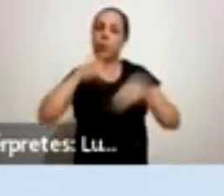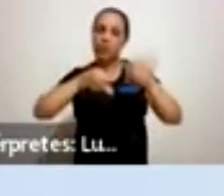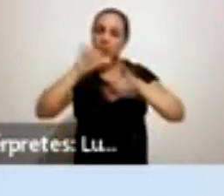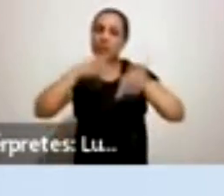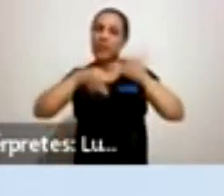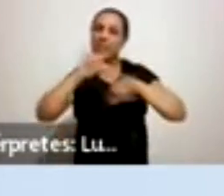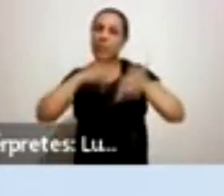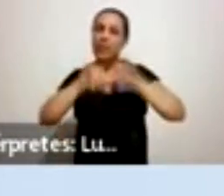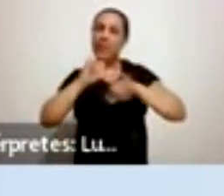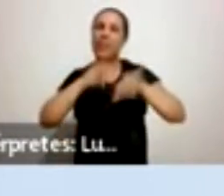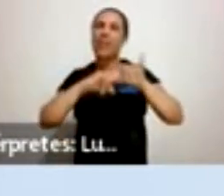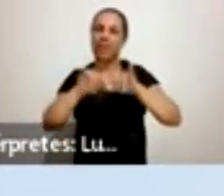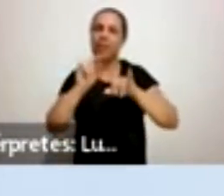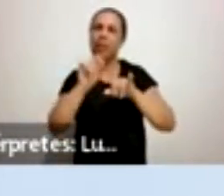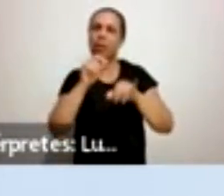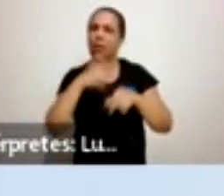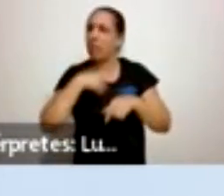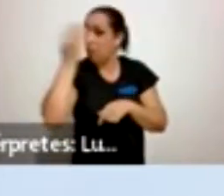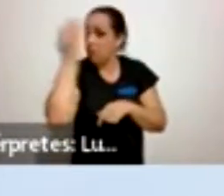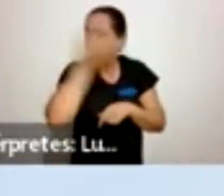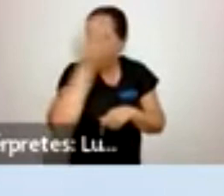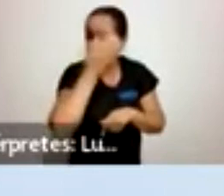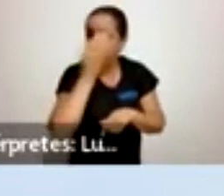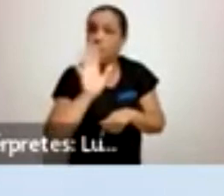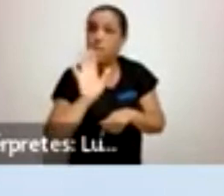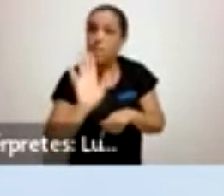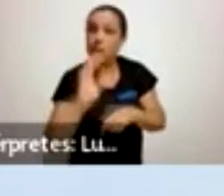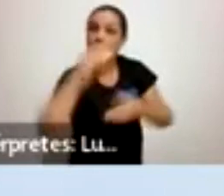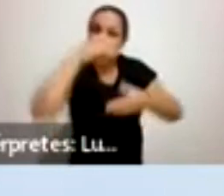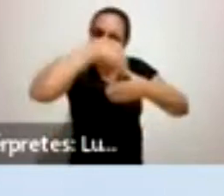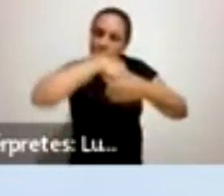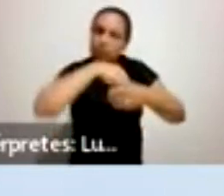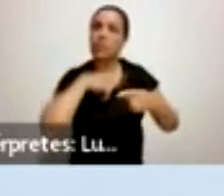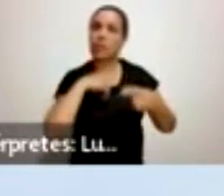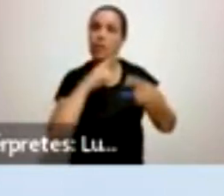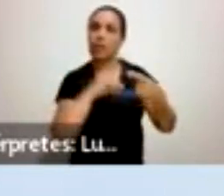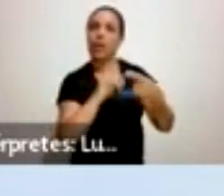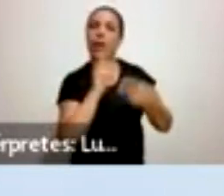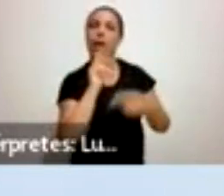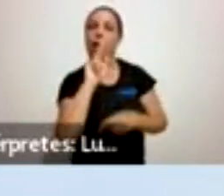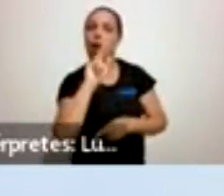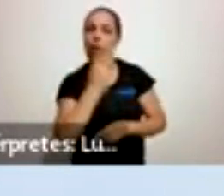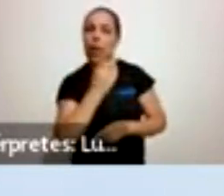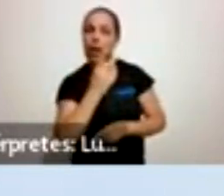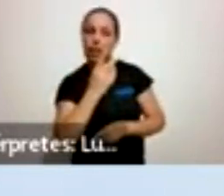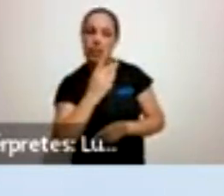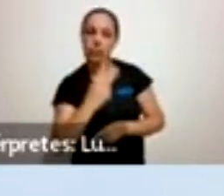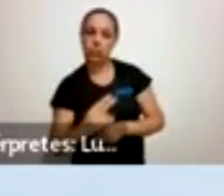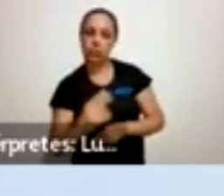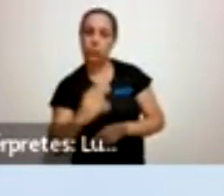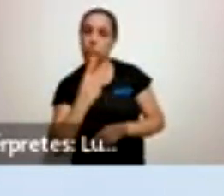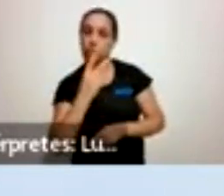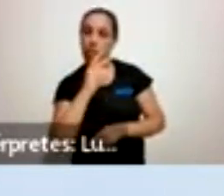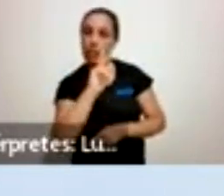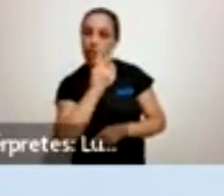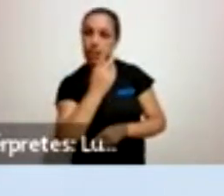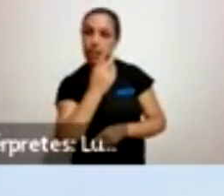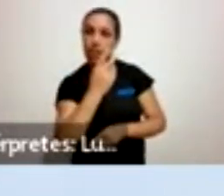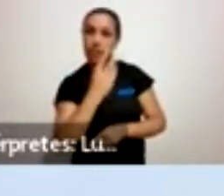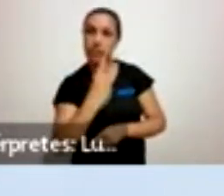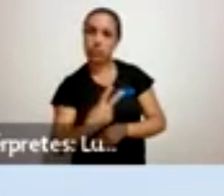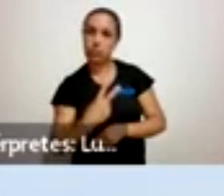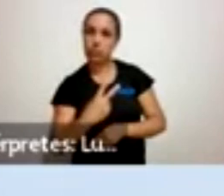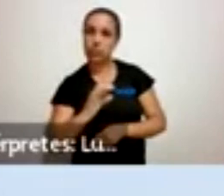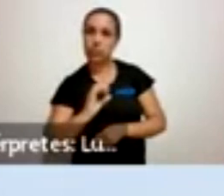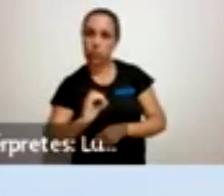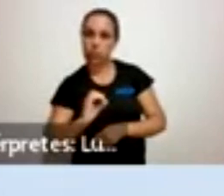água. Mas de que água é essa? A gente conhece a água no formato de H2O. Essa água é a que está encanada, é a que está no seu tanque, é a